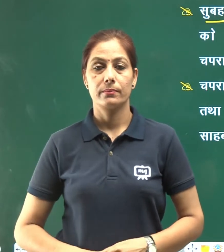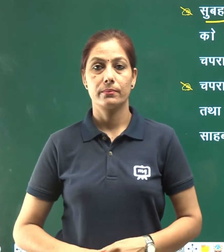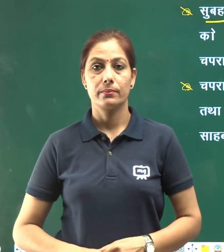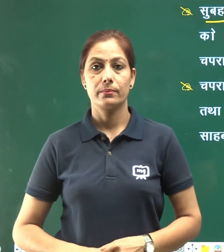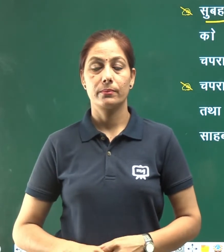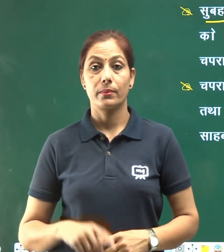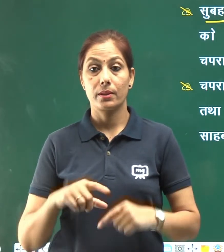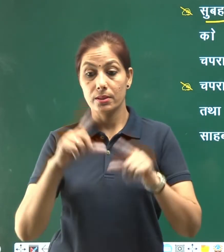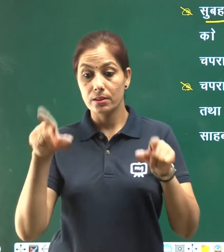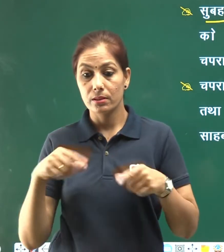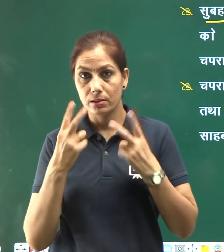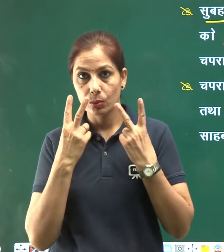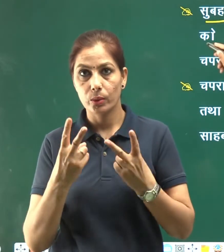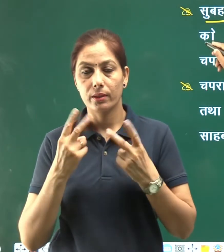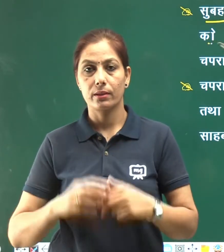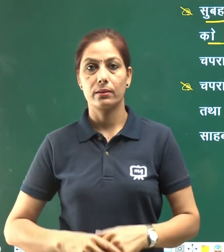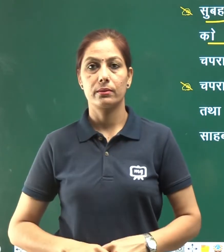इस दृश्य को देखकर